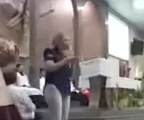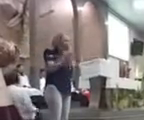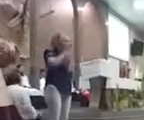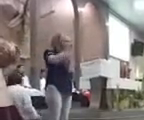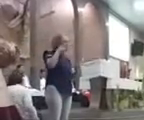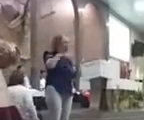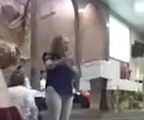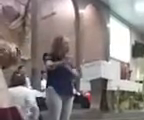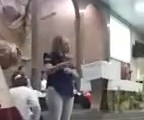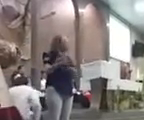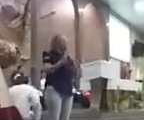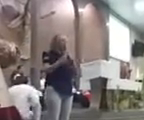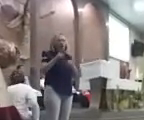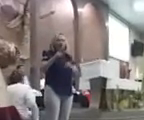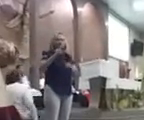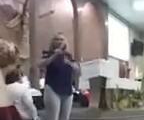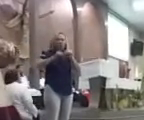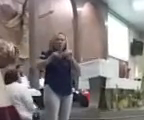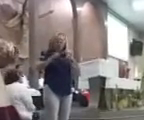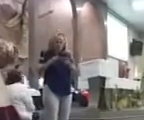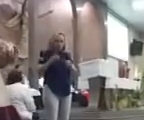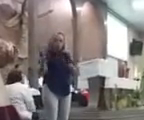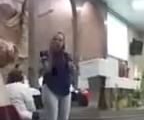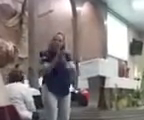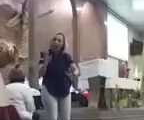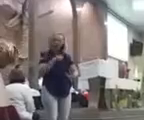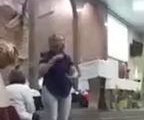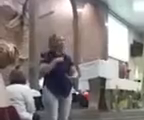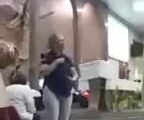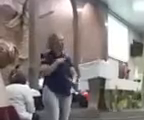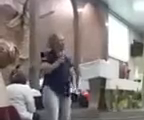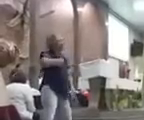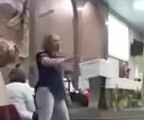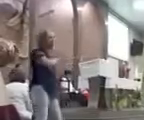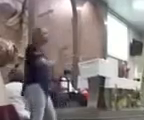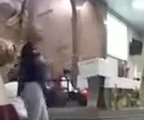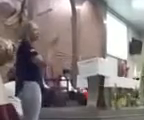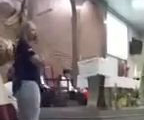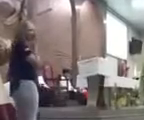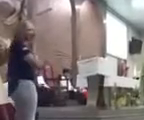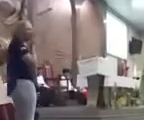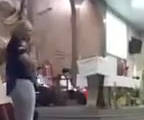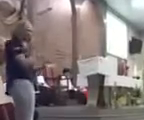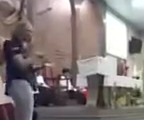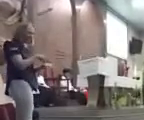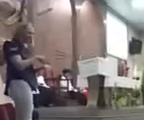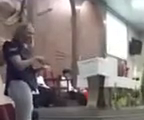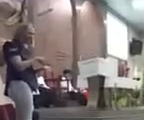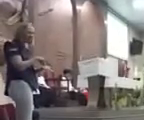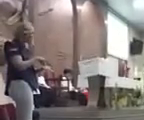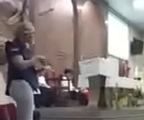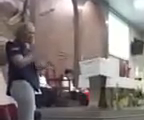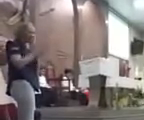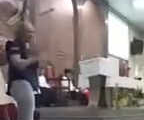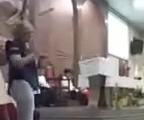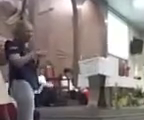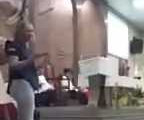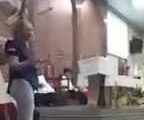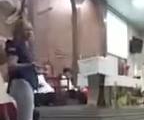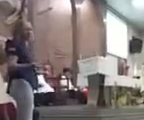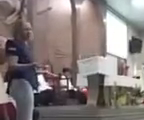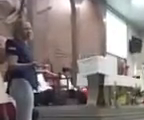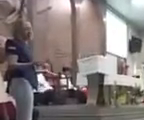indiferentes. Estamos aqui só de corpo presente, É claro que eu não vou mandar vocês,